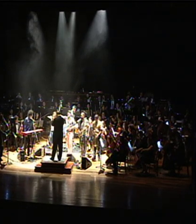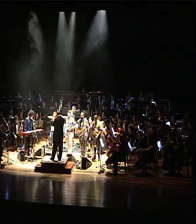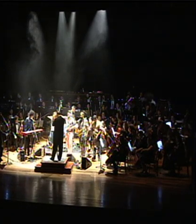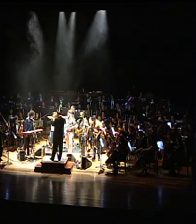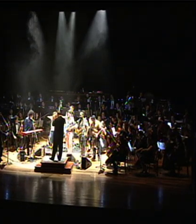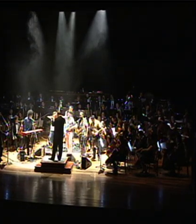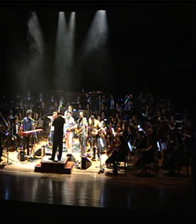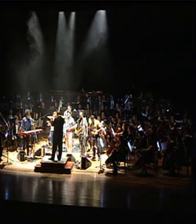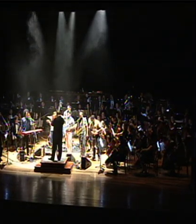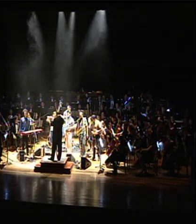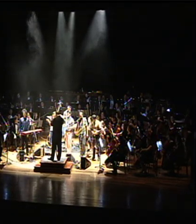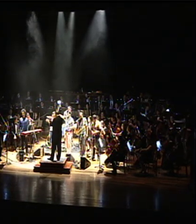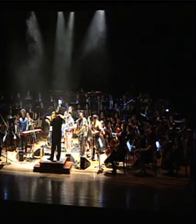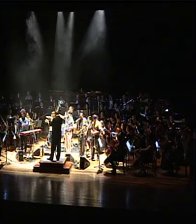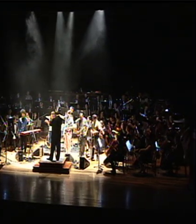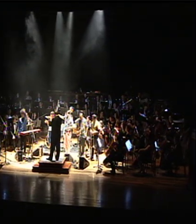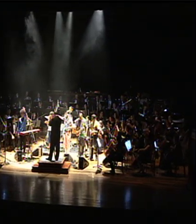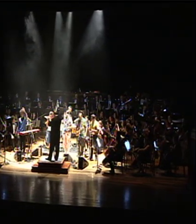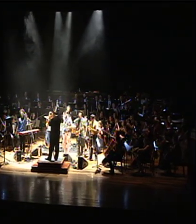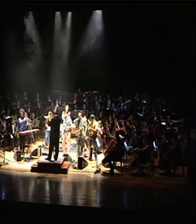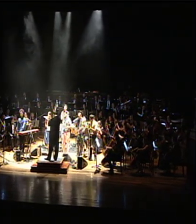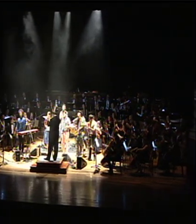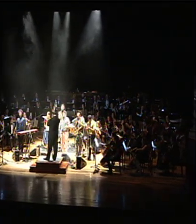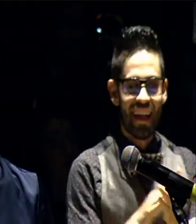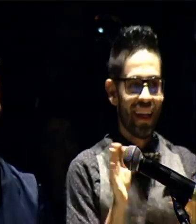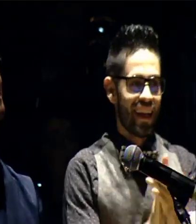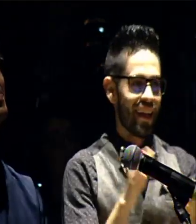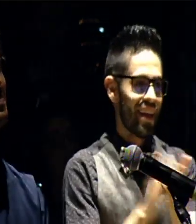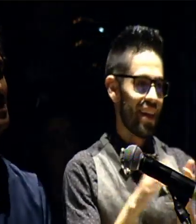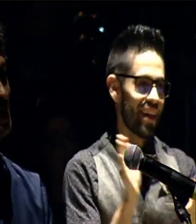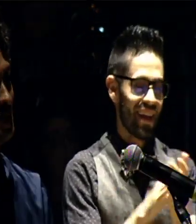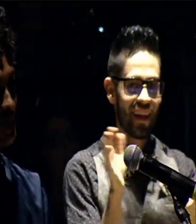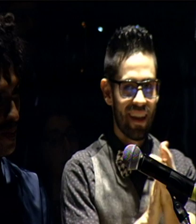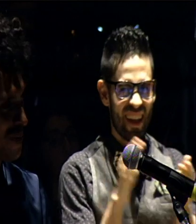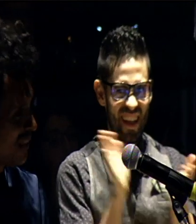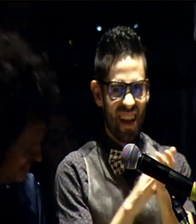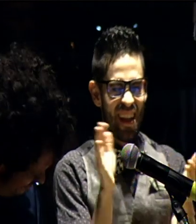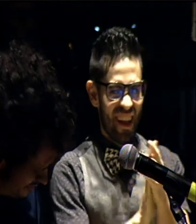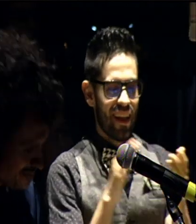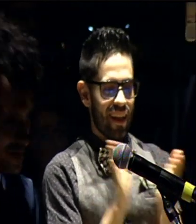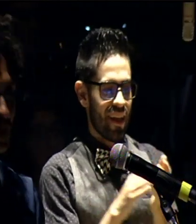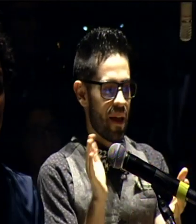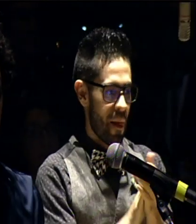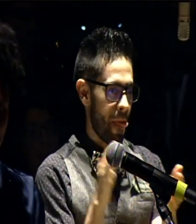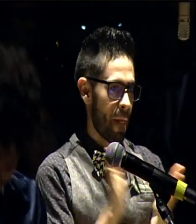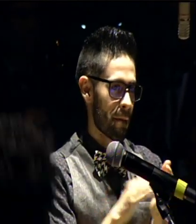Sargento Remolacha en el piano. Un aplauso fuerte, por favor.